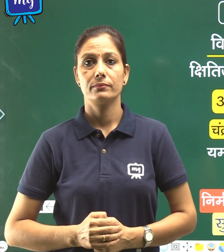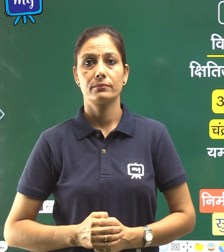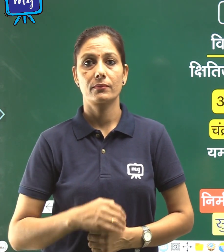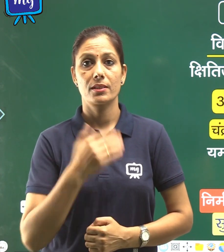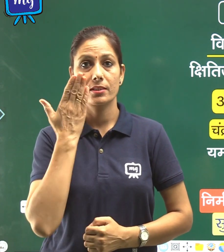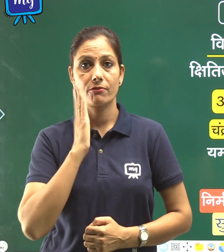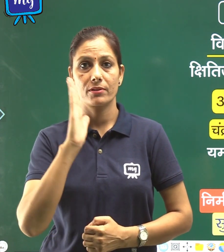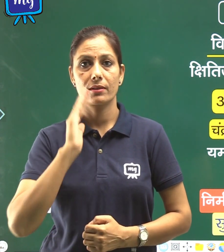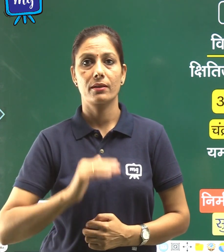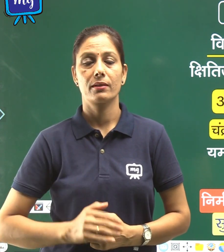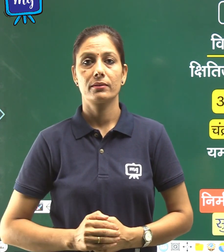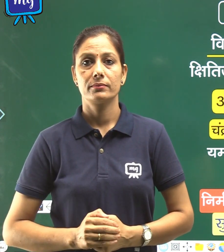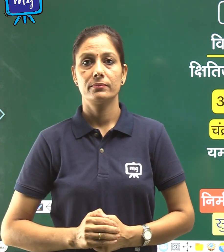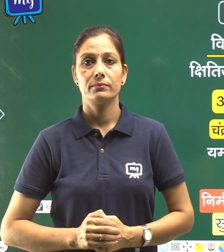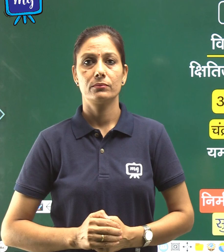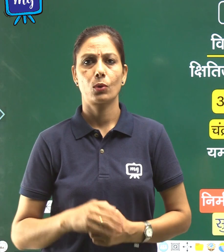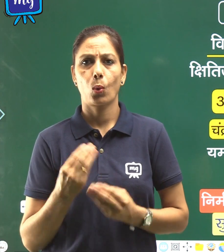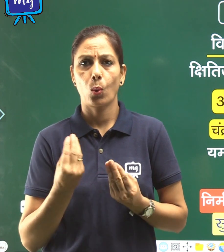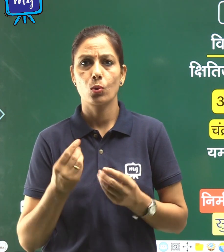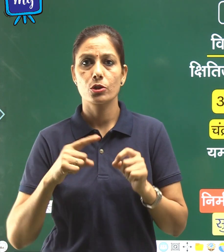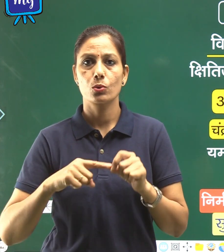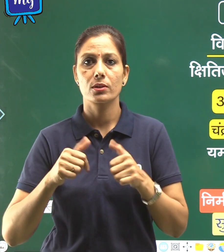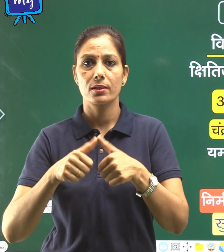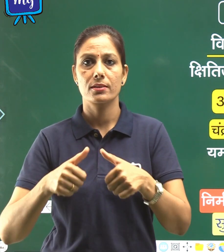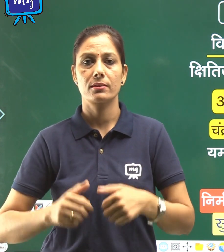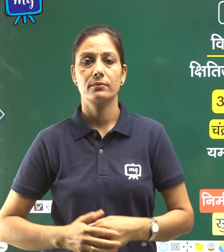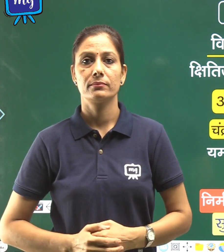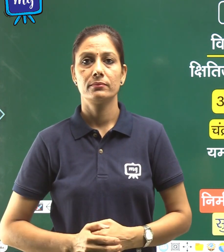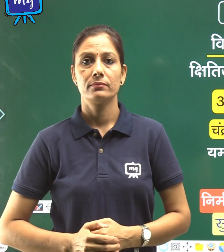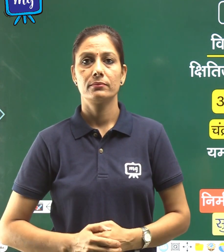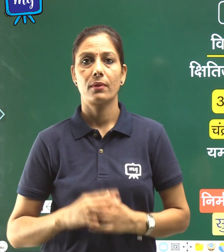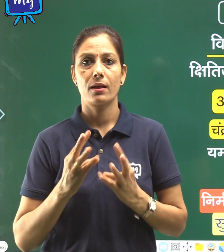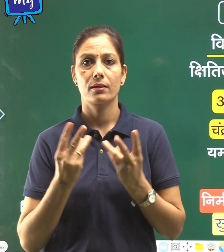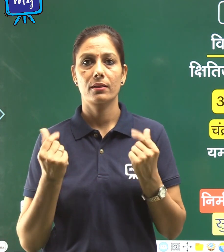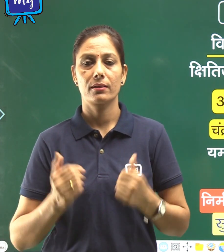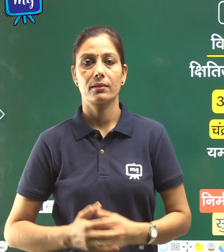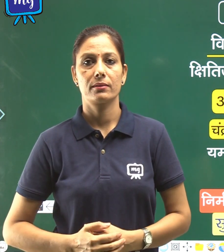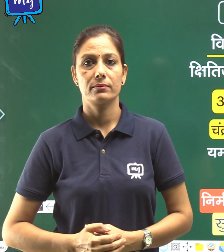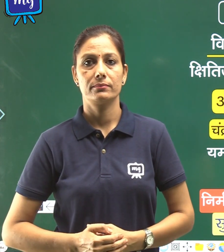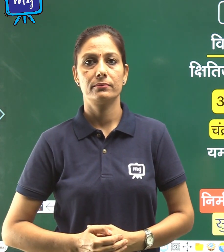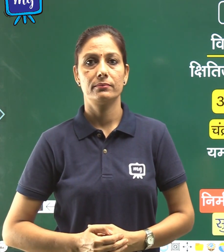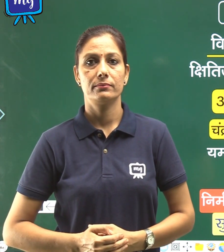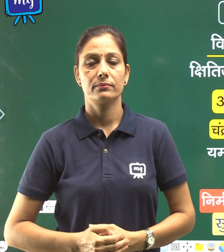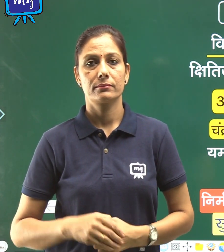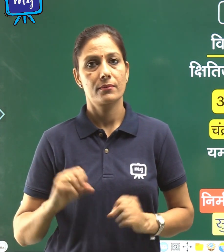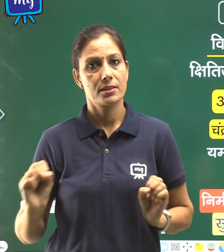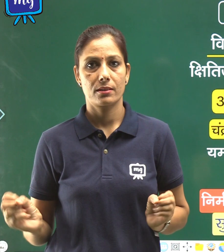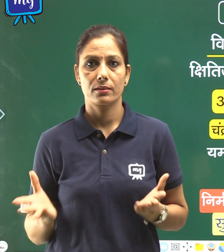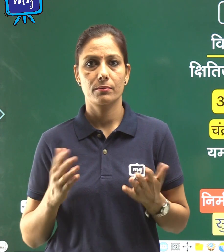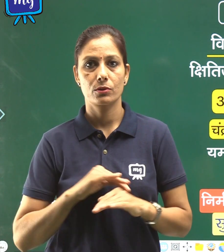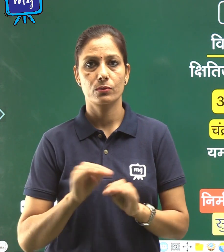इस कविता के कुछ प्रश्नोत्तर हल करेंगे। शुरू करें